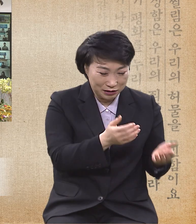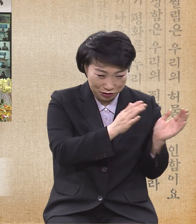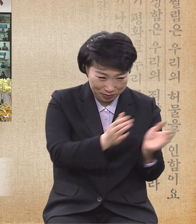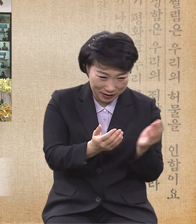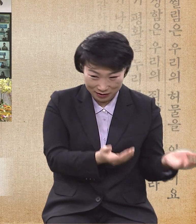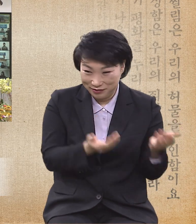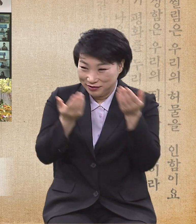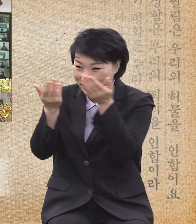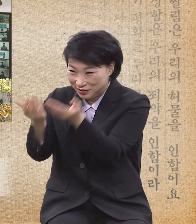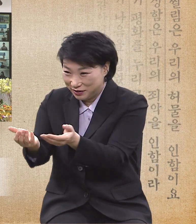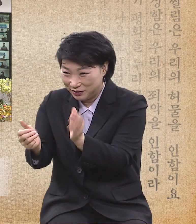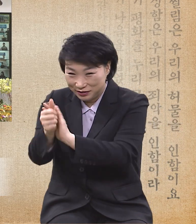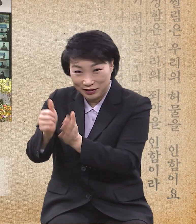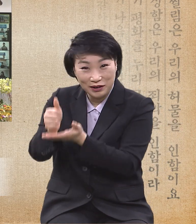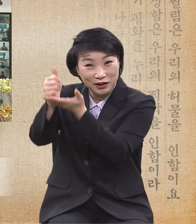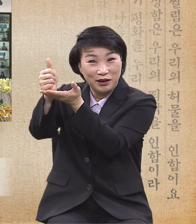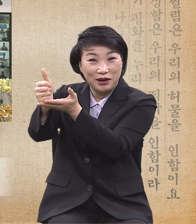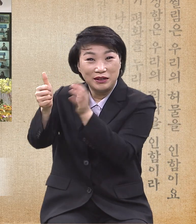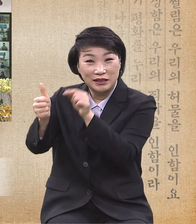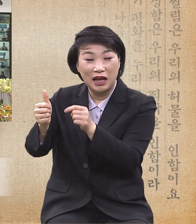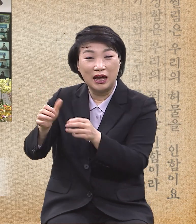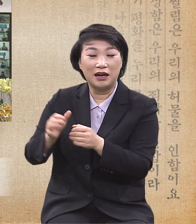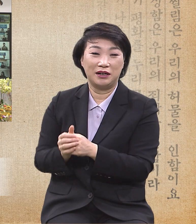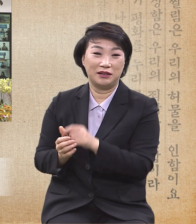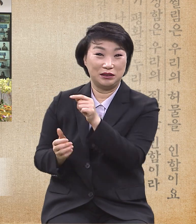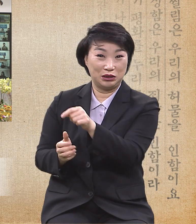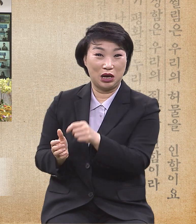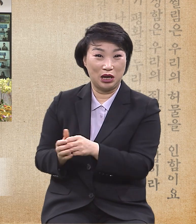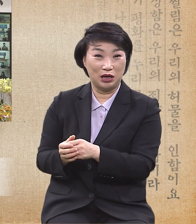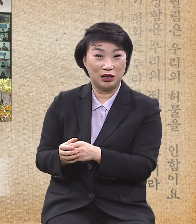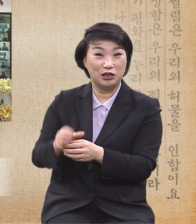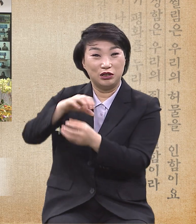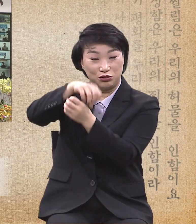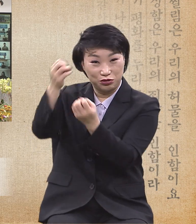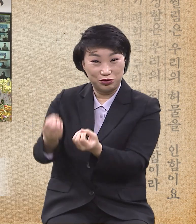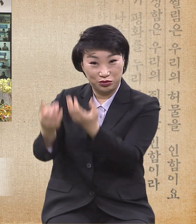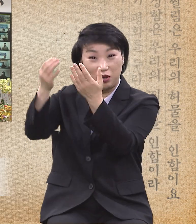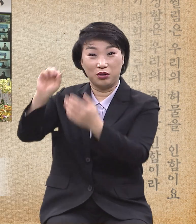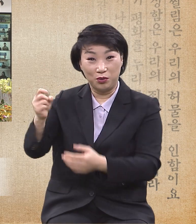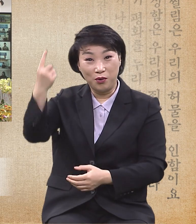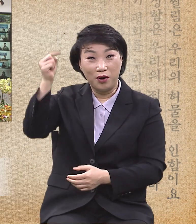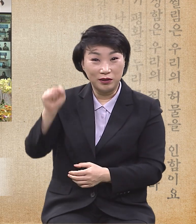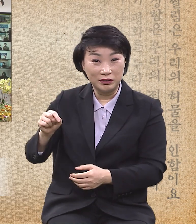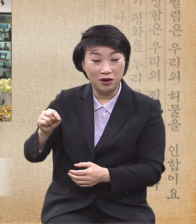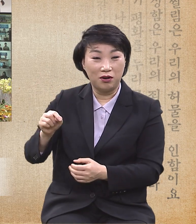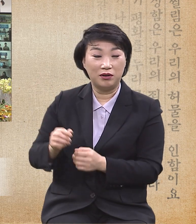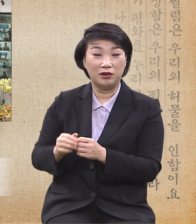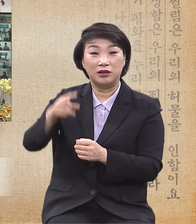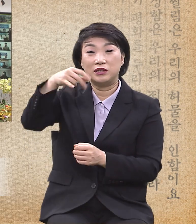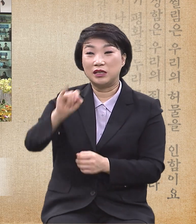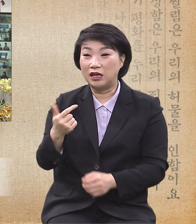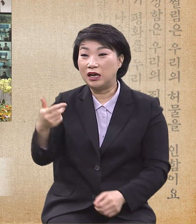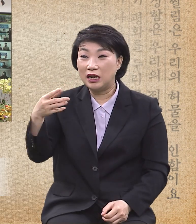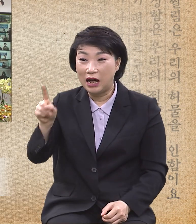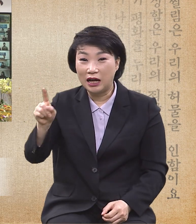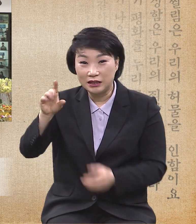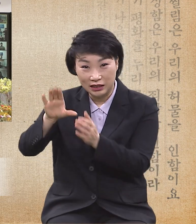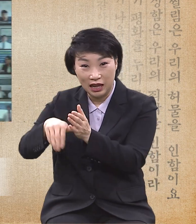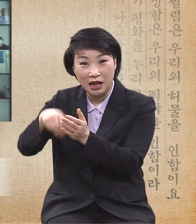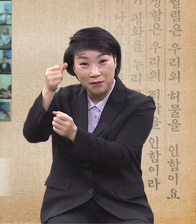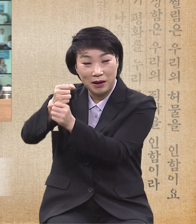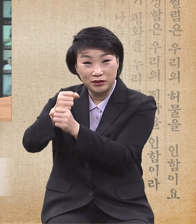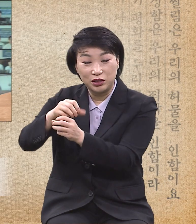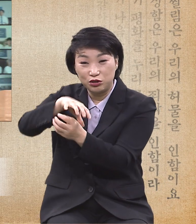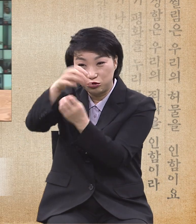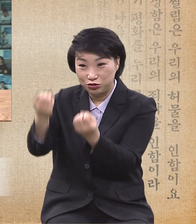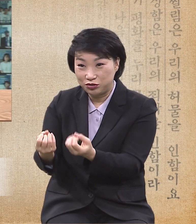준비해서 배를 잘 짜는 쪽을 대접하도록. 그게 신라시대에 만든 이